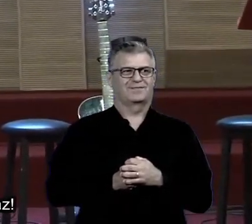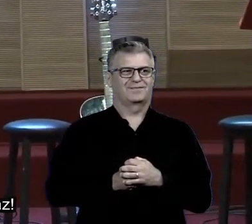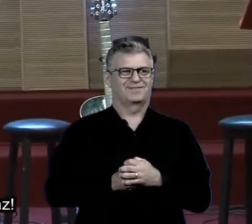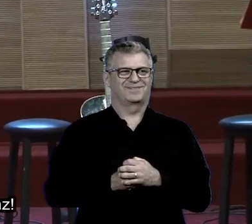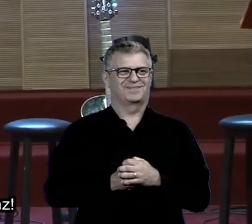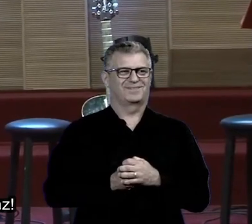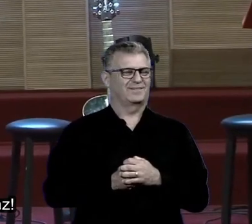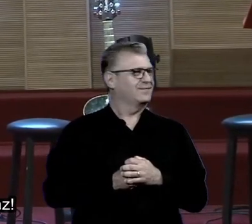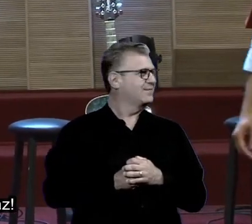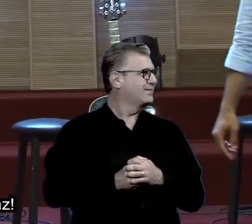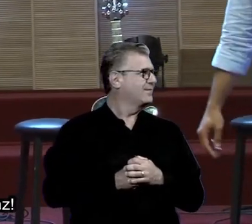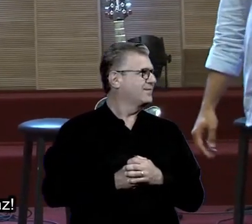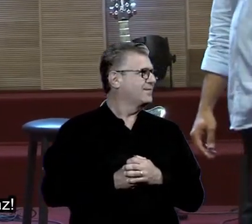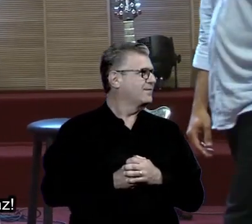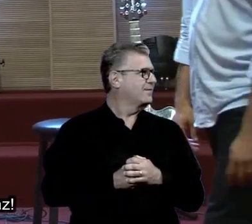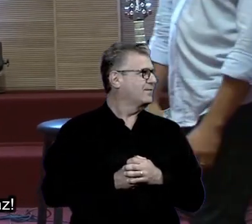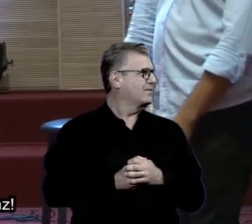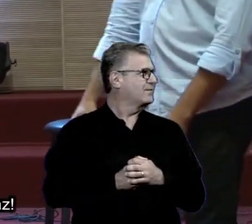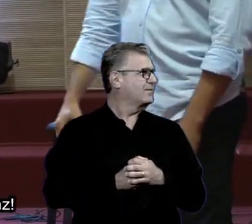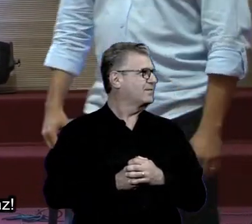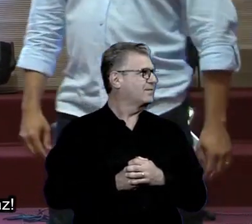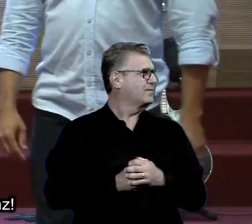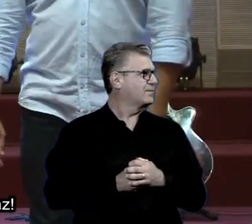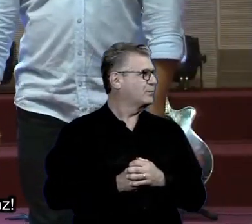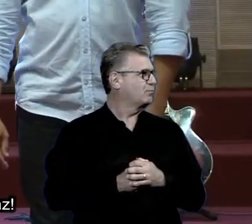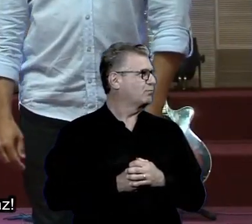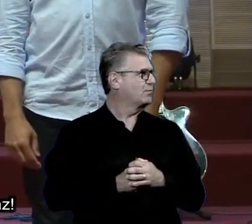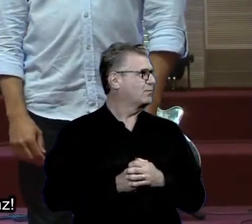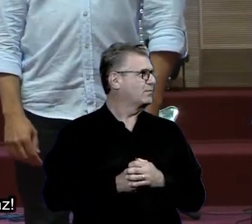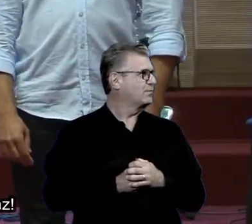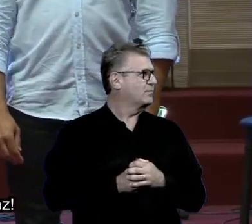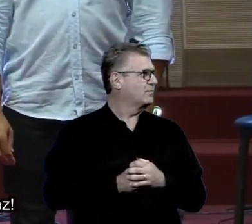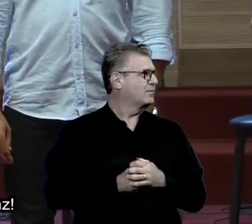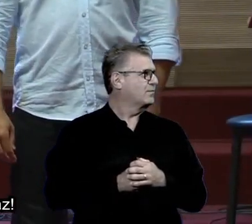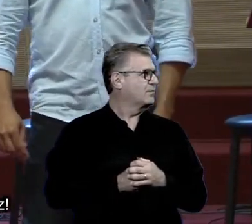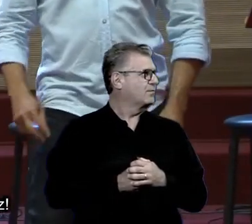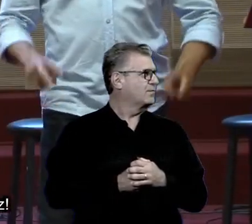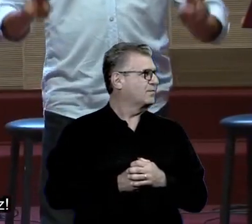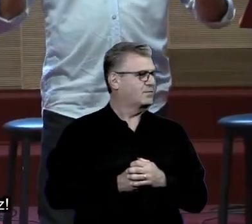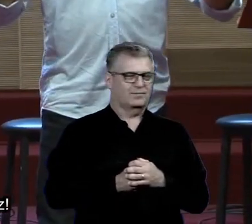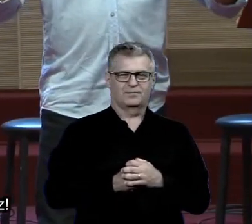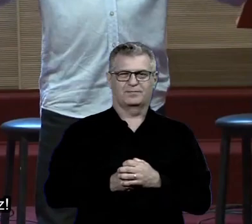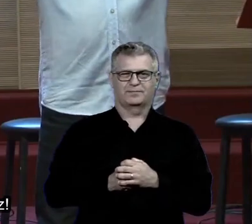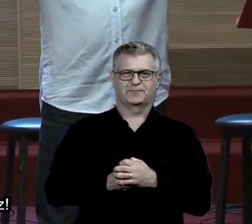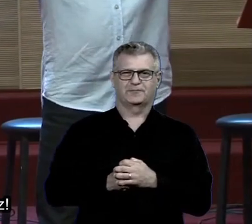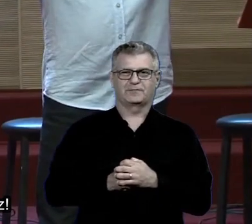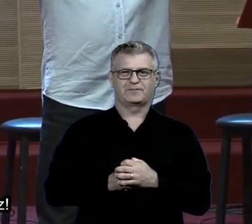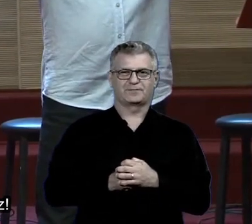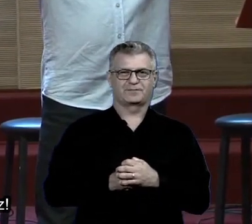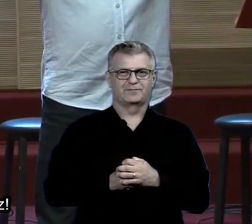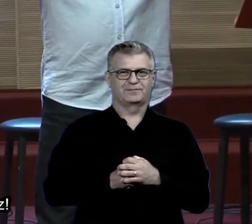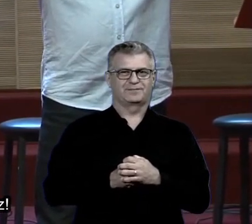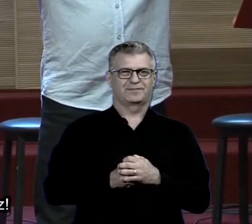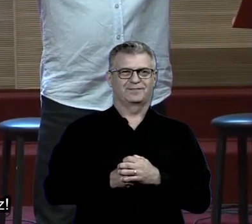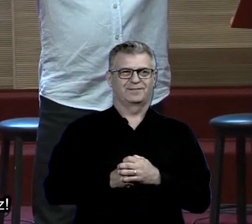Paz, graça, graça e paz Paz, número dois, do dedão no meio